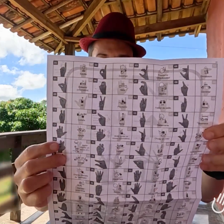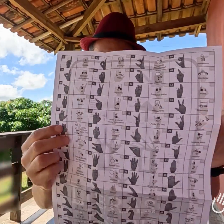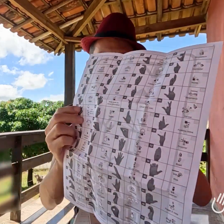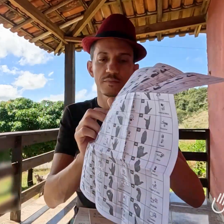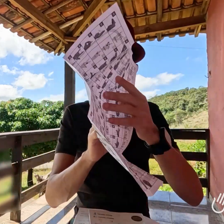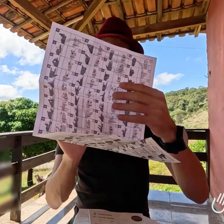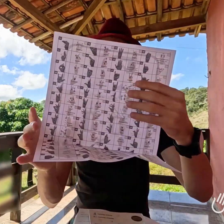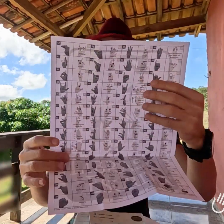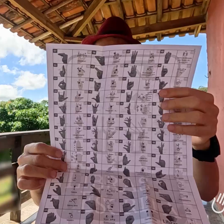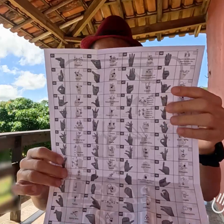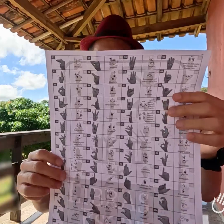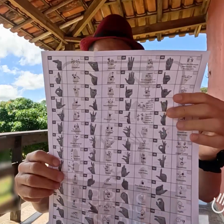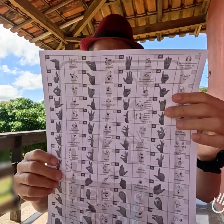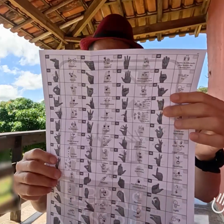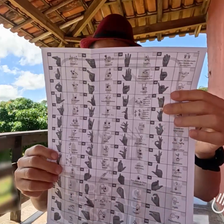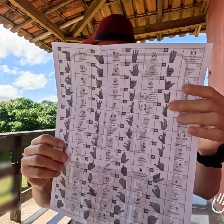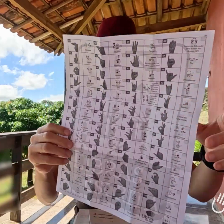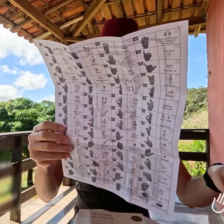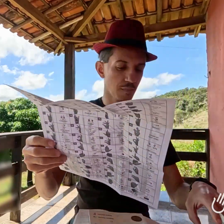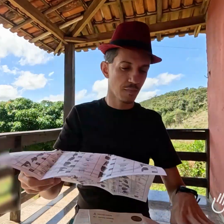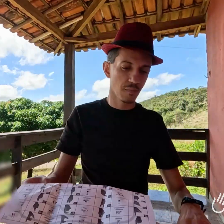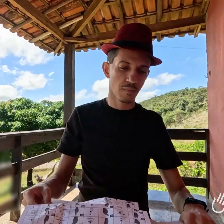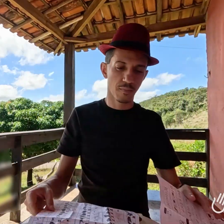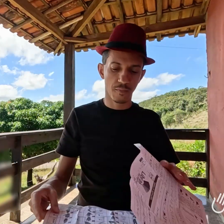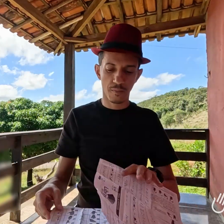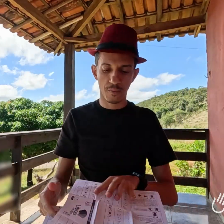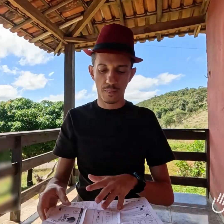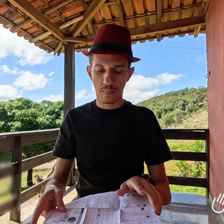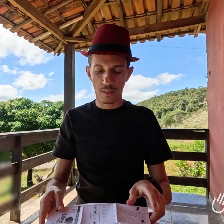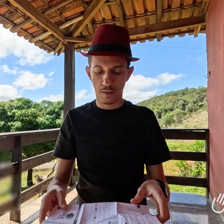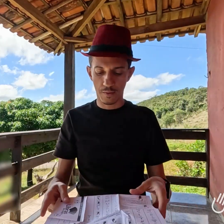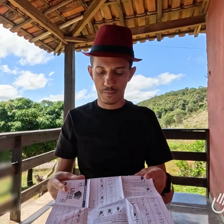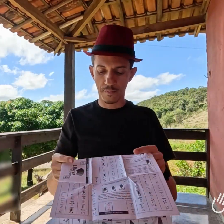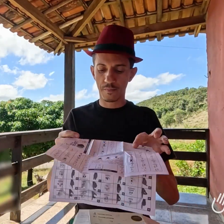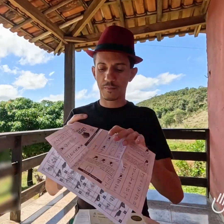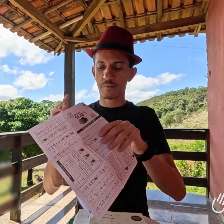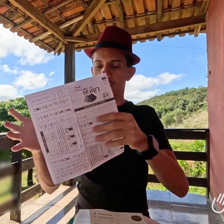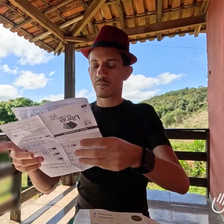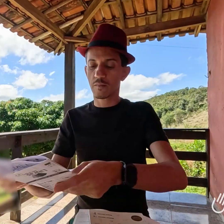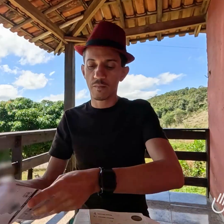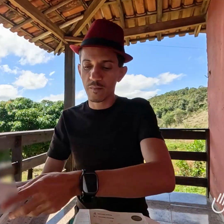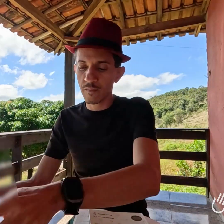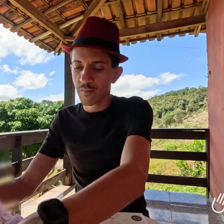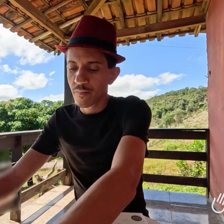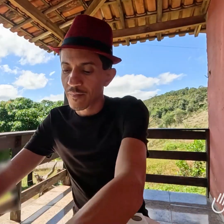Libras com sinais de exemplo, um sinal para cada uma dessas configurações de mão.